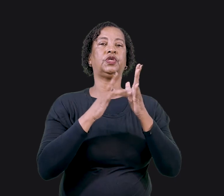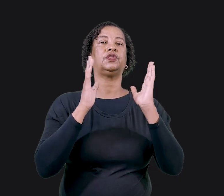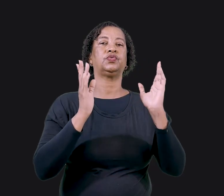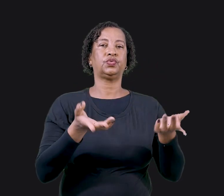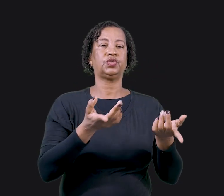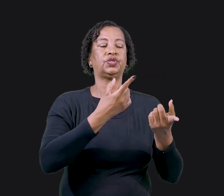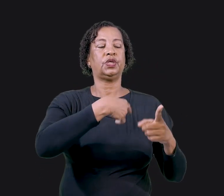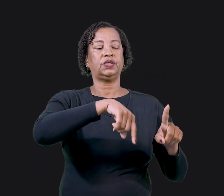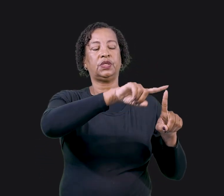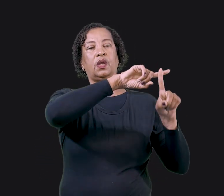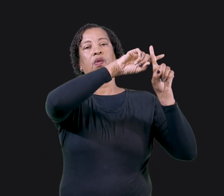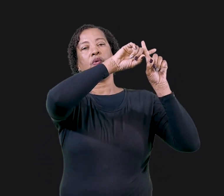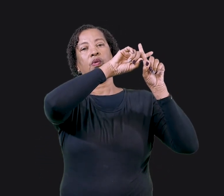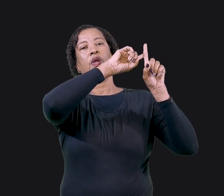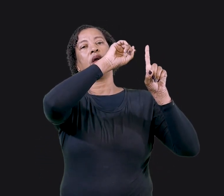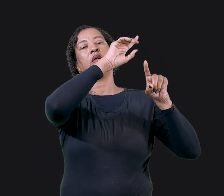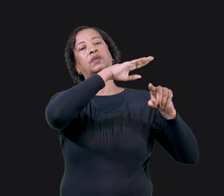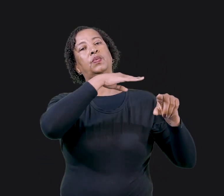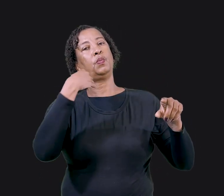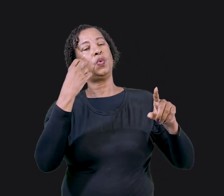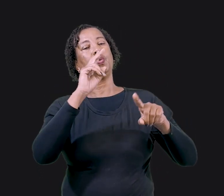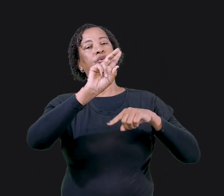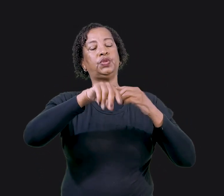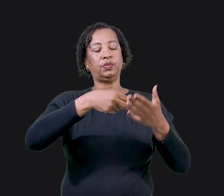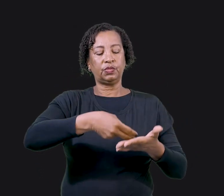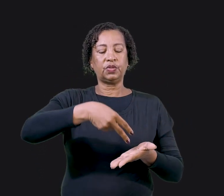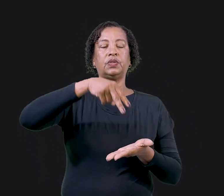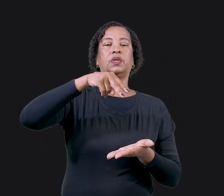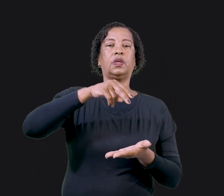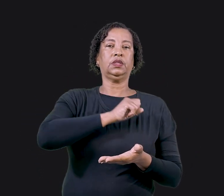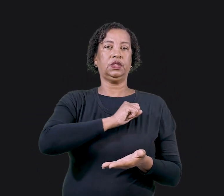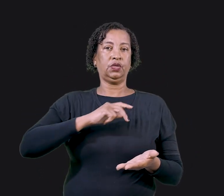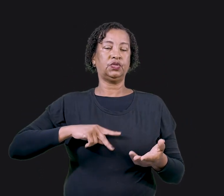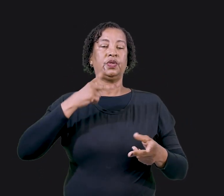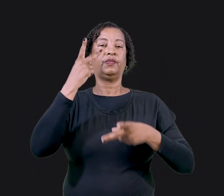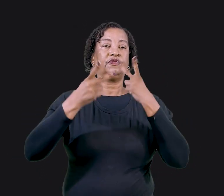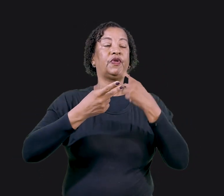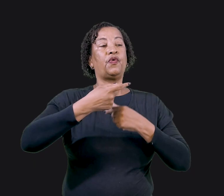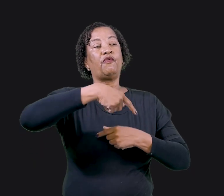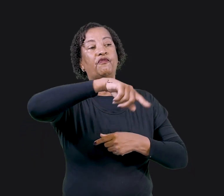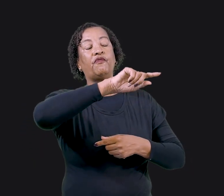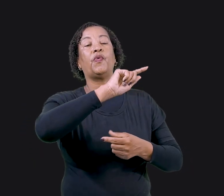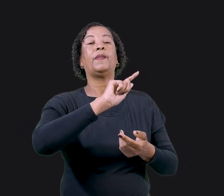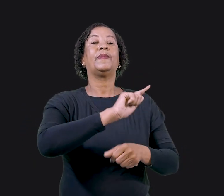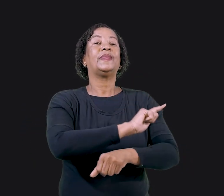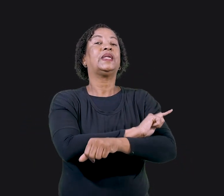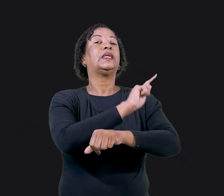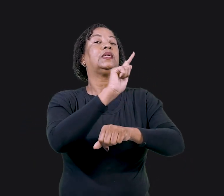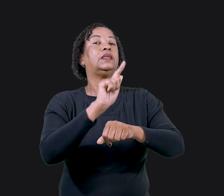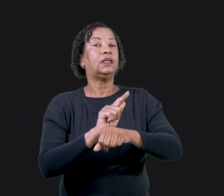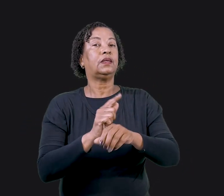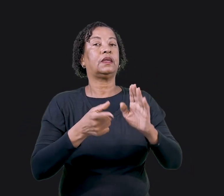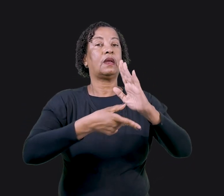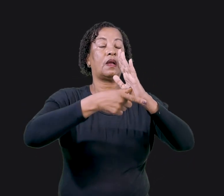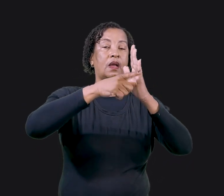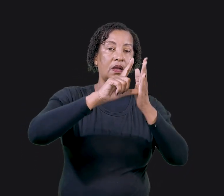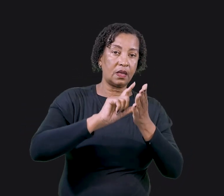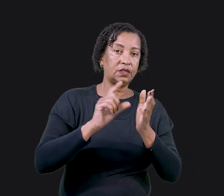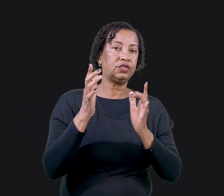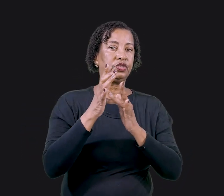Jesus tinha sido crucificado e ressuscitado quando reuniu os apóstolos mais uma vez e lhes diz para irem para a Galiléia. Antes de ser crucificado,